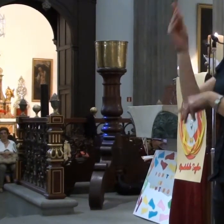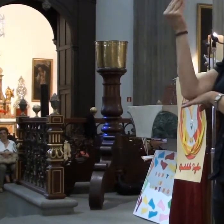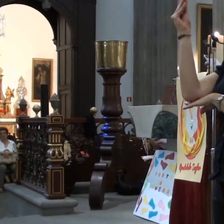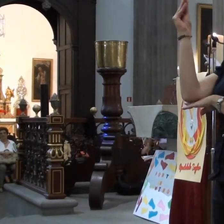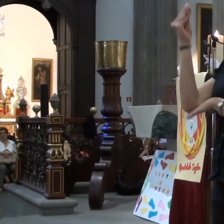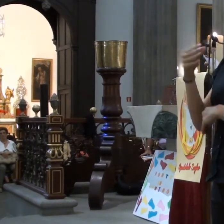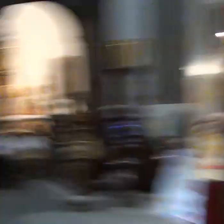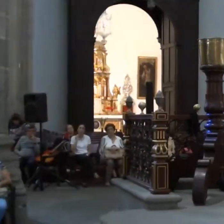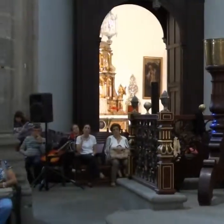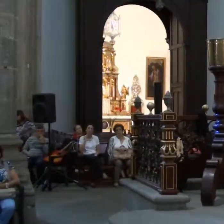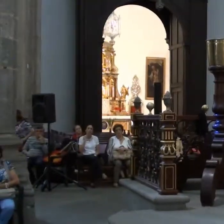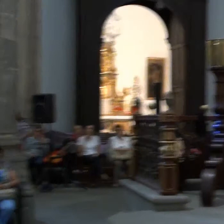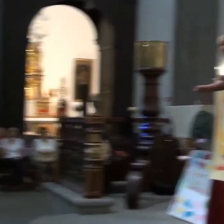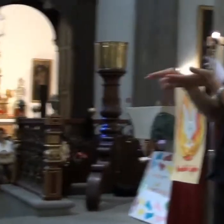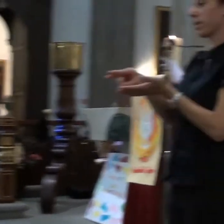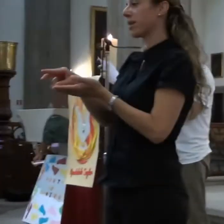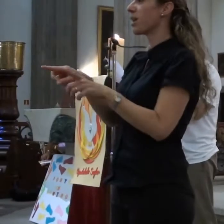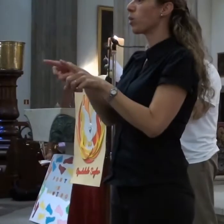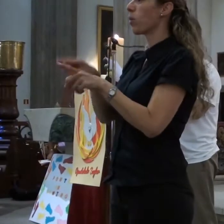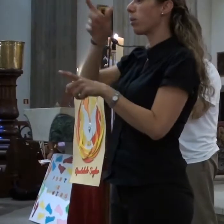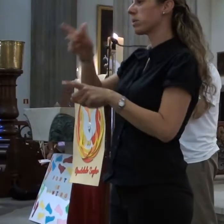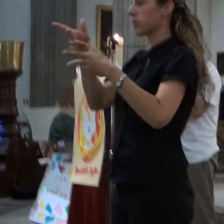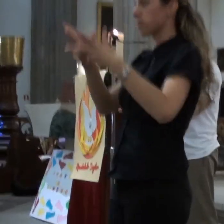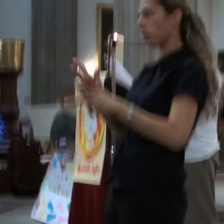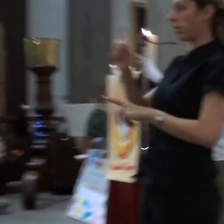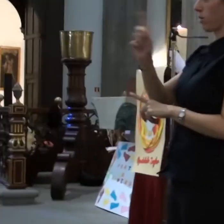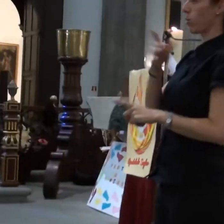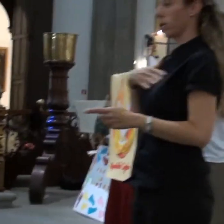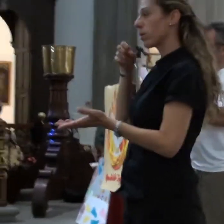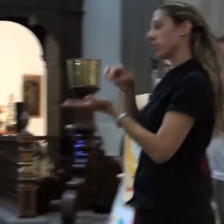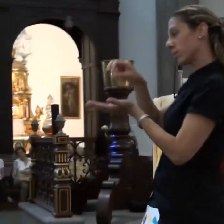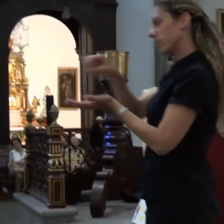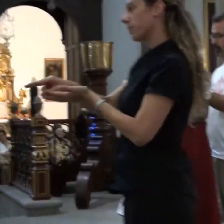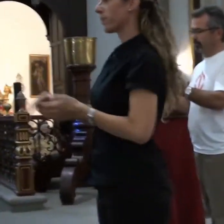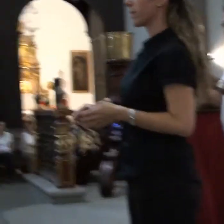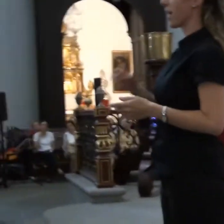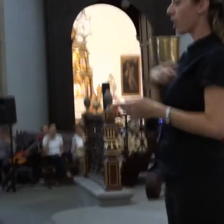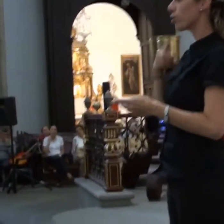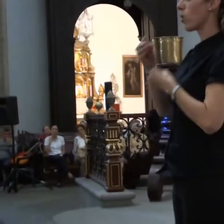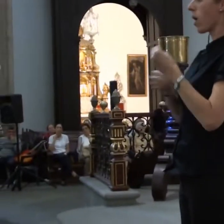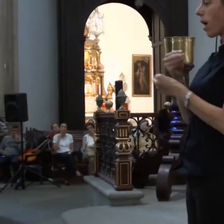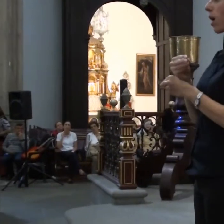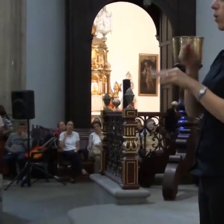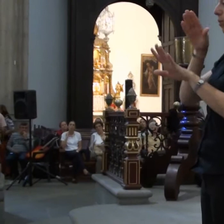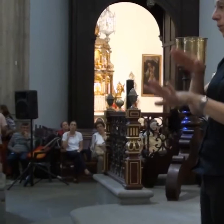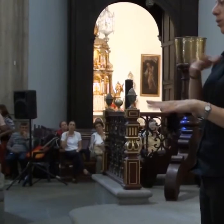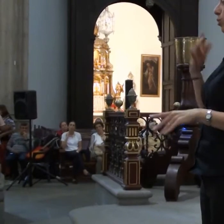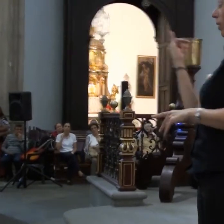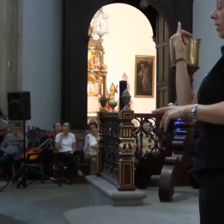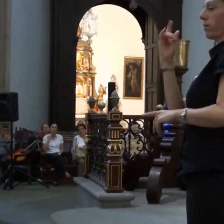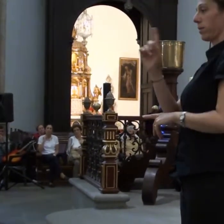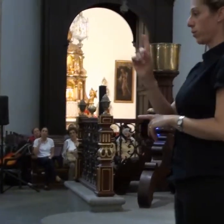hacer caminando no gente aceptable hacer servidores nos